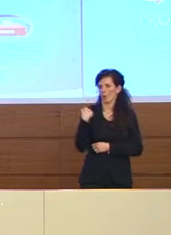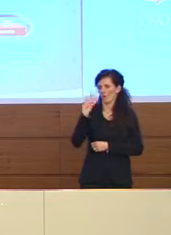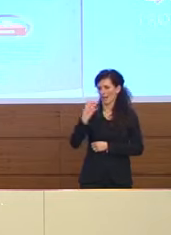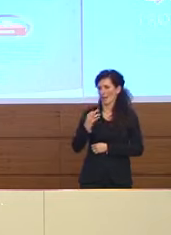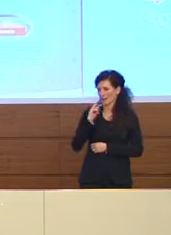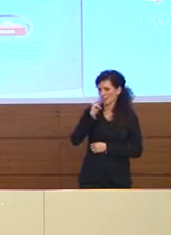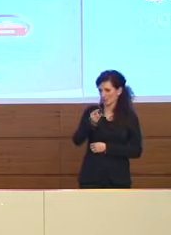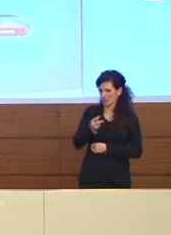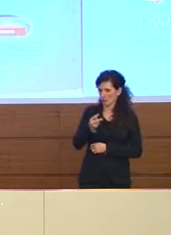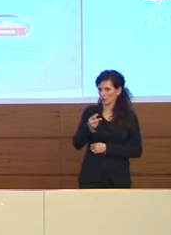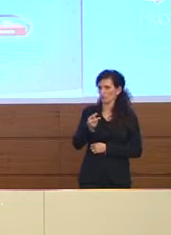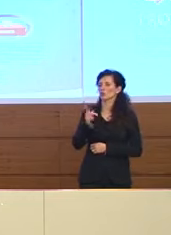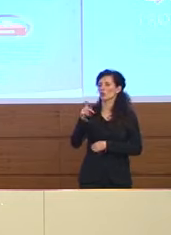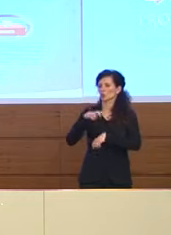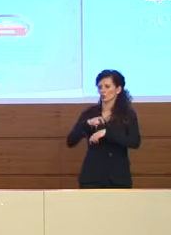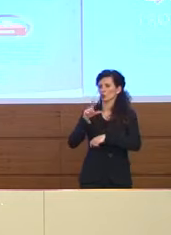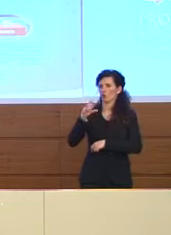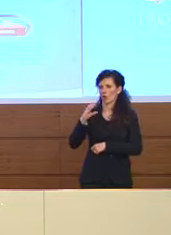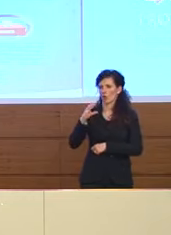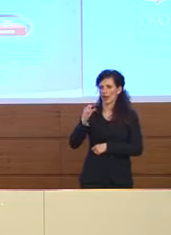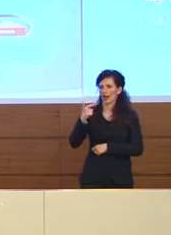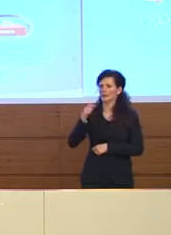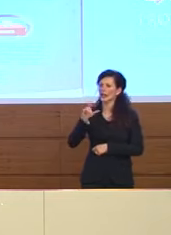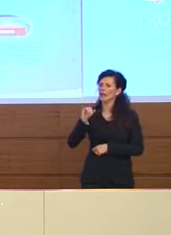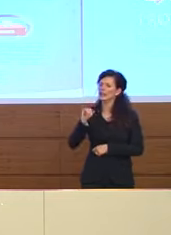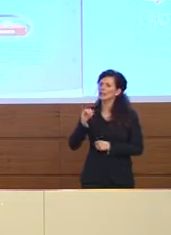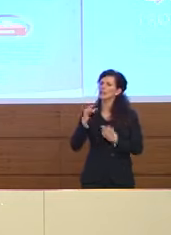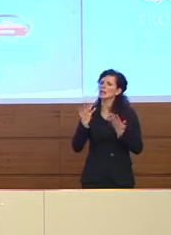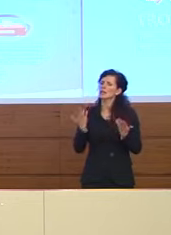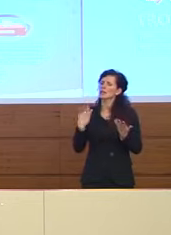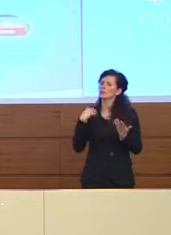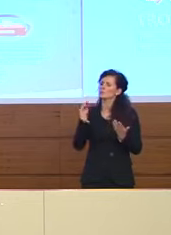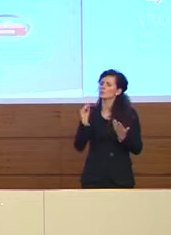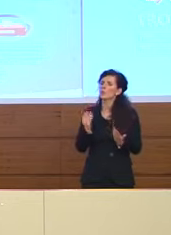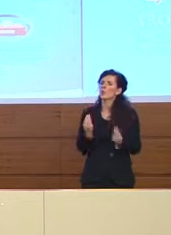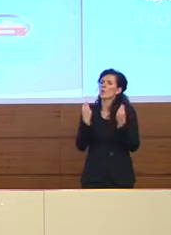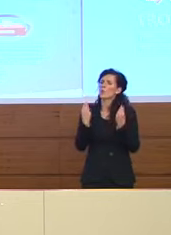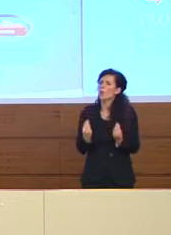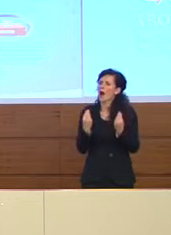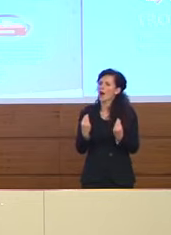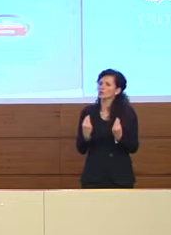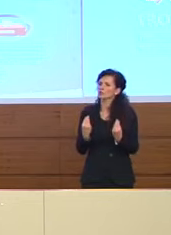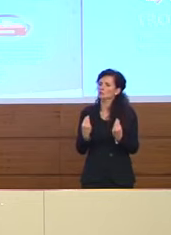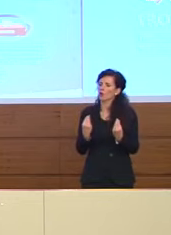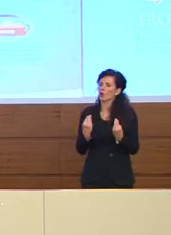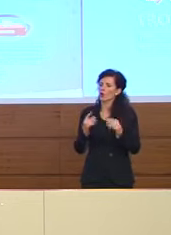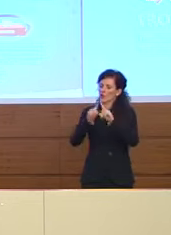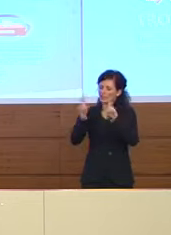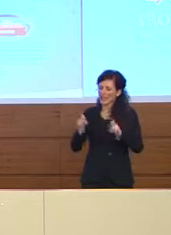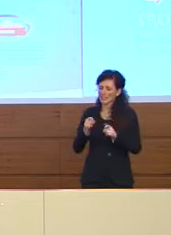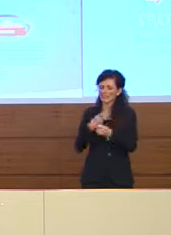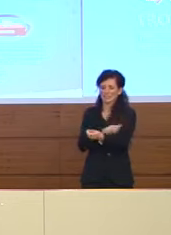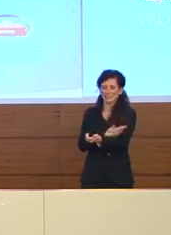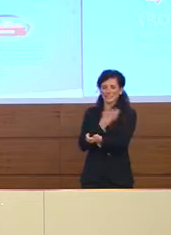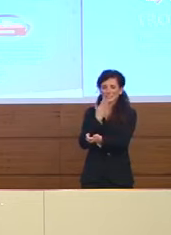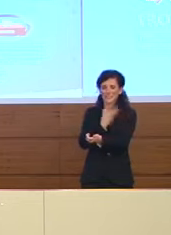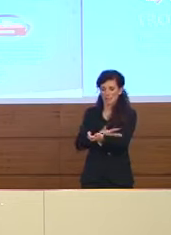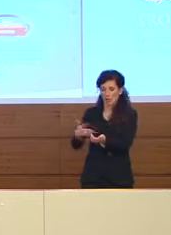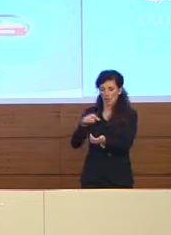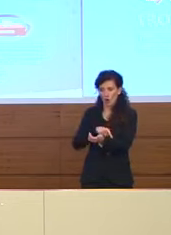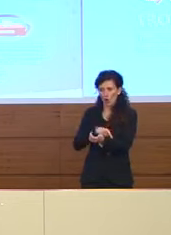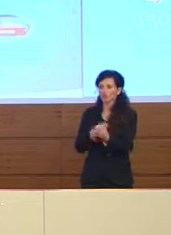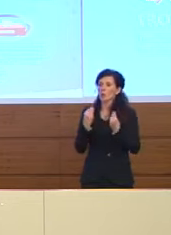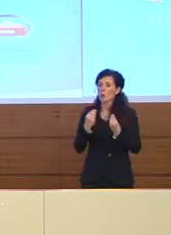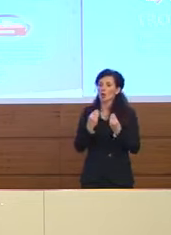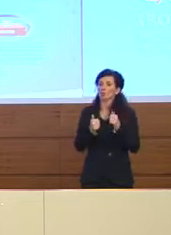dottor locatelli ma quando sarà effettuato il test sierologico prima o dopo